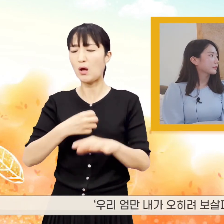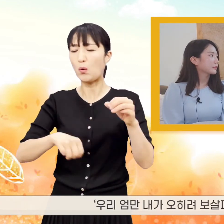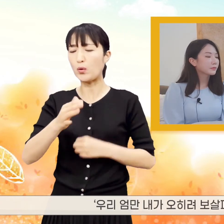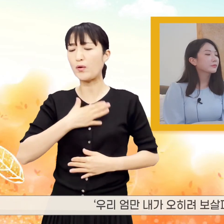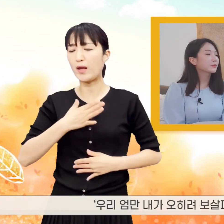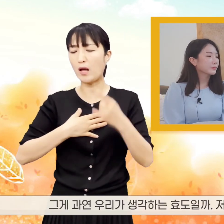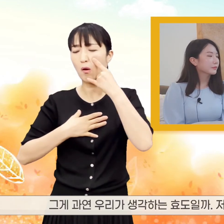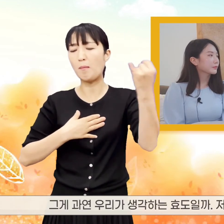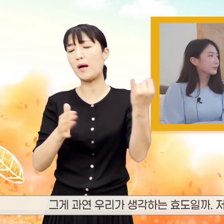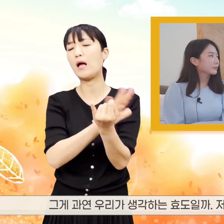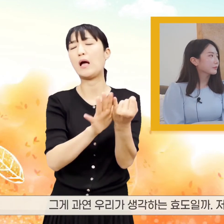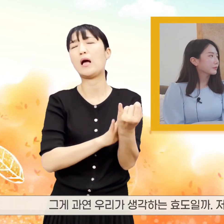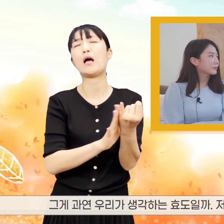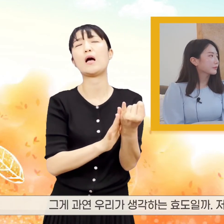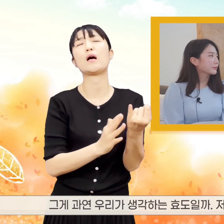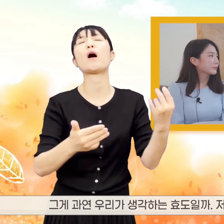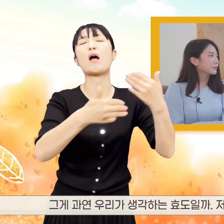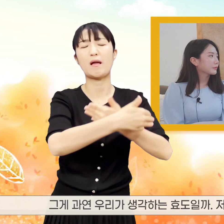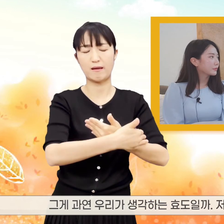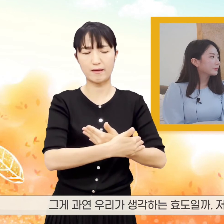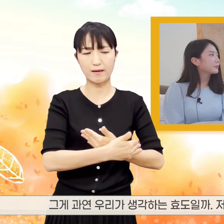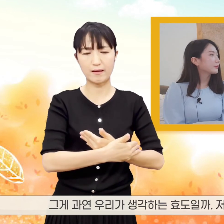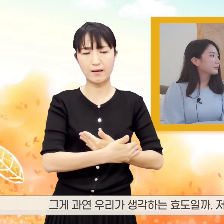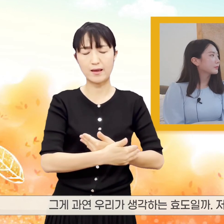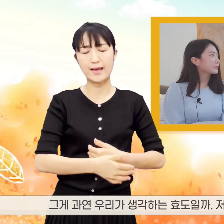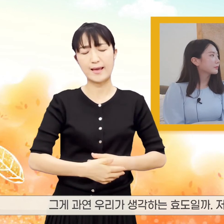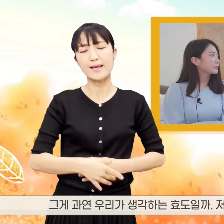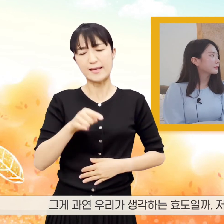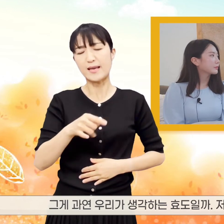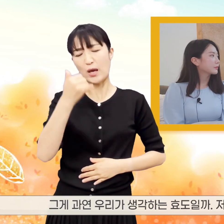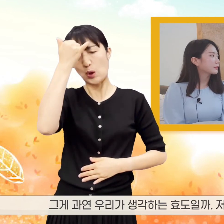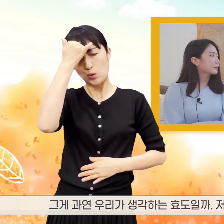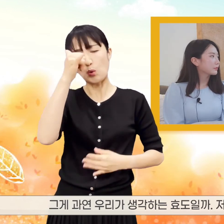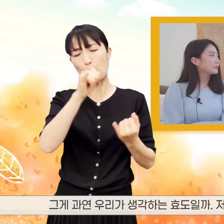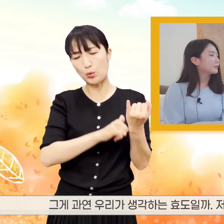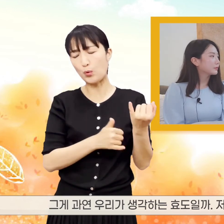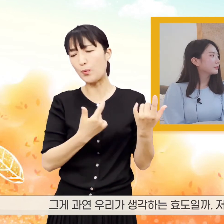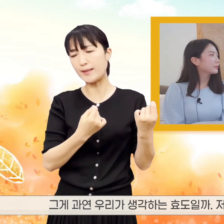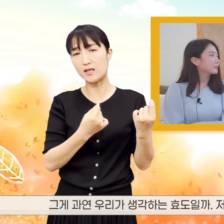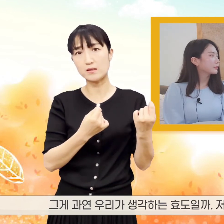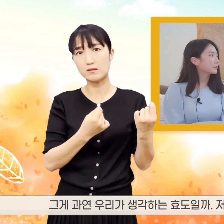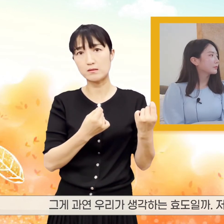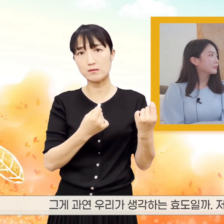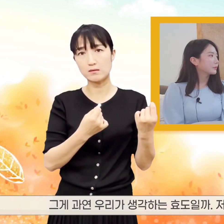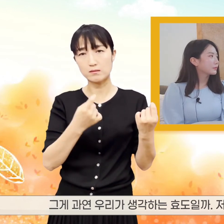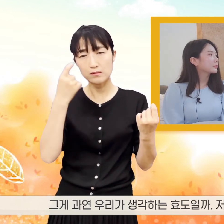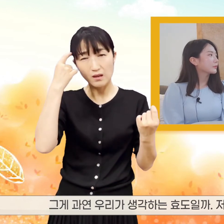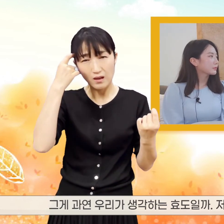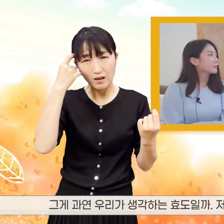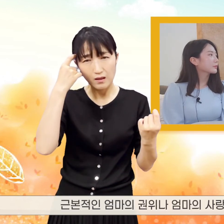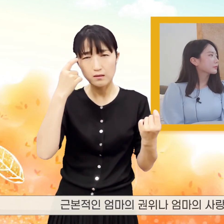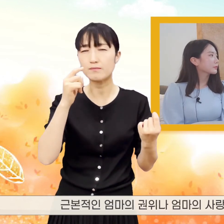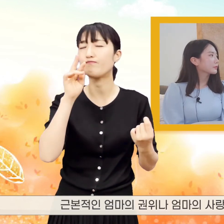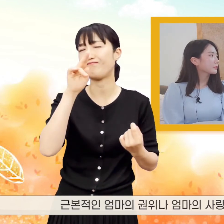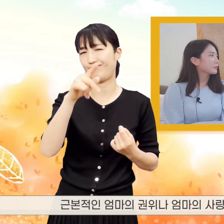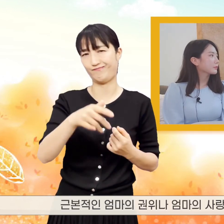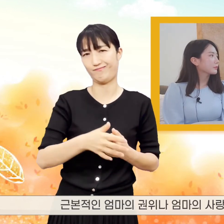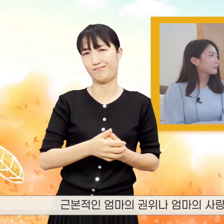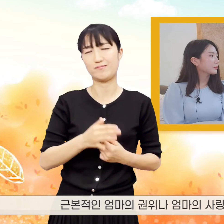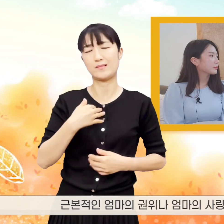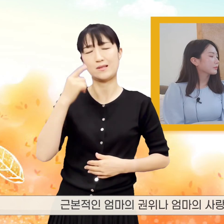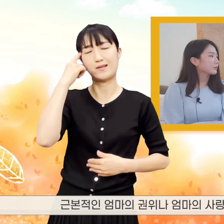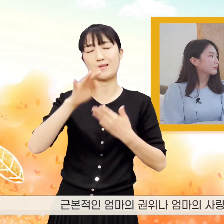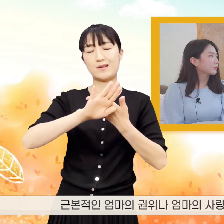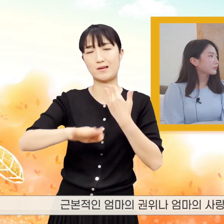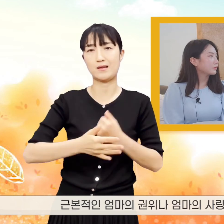보살펴줘야 돼. 그게 과연 또 우리가 생각하는 효도일까? 저는 아닌 것 같거든요. 더